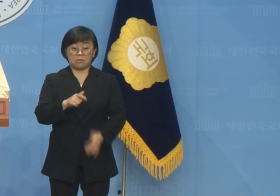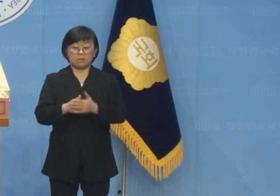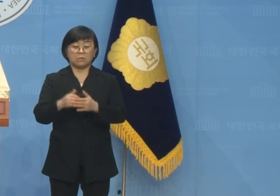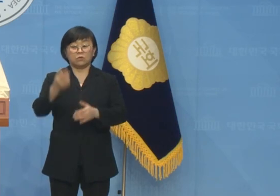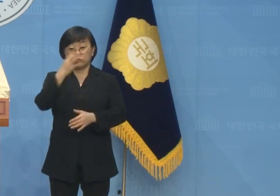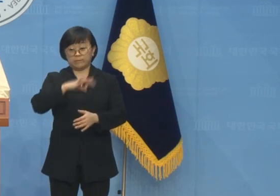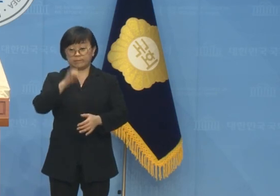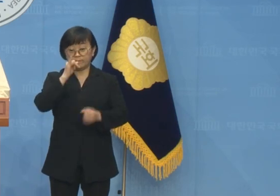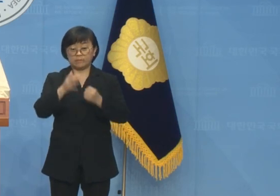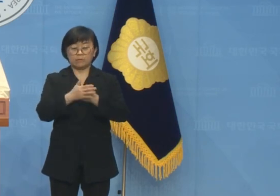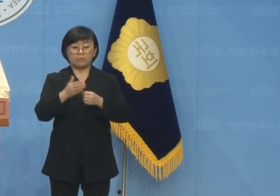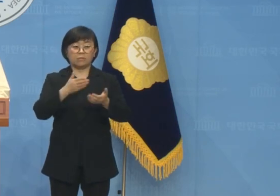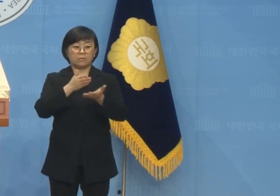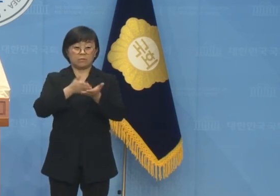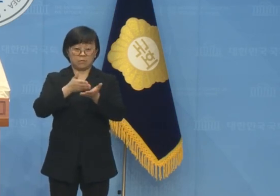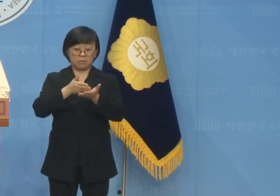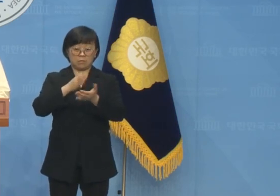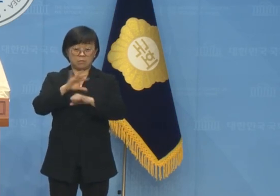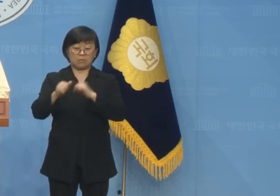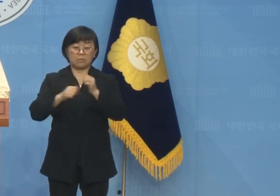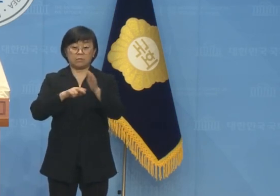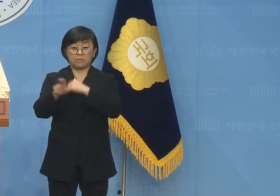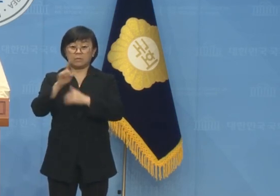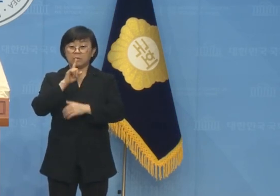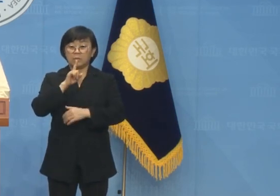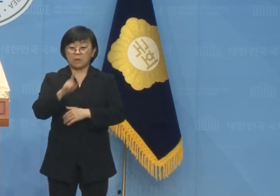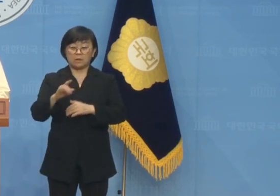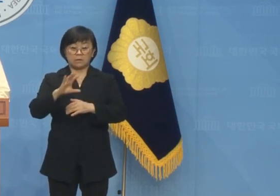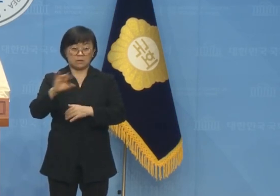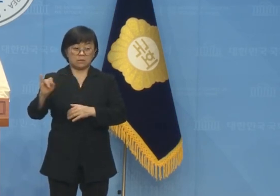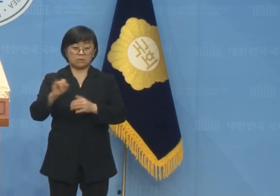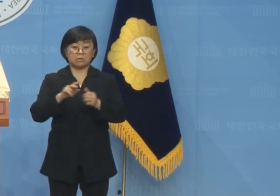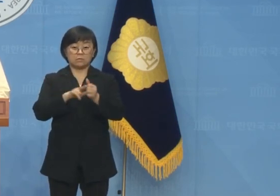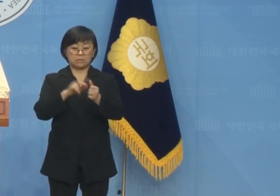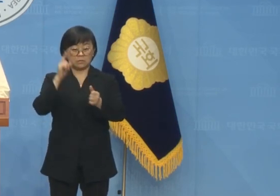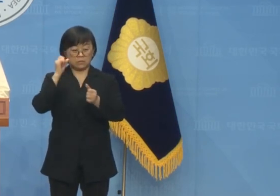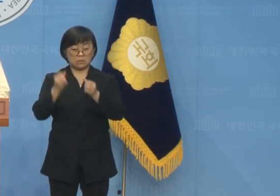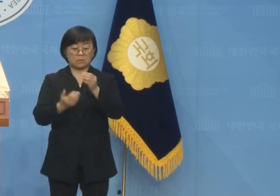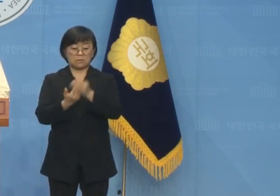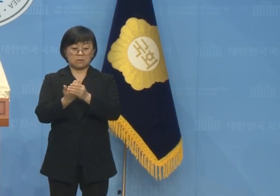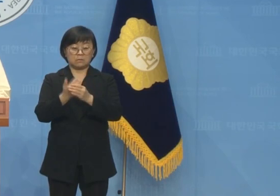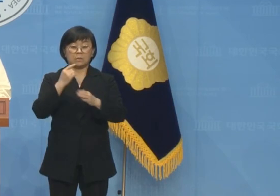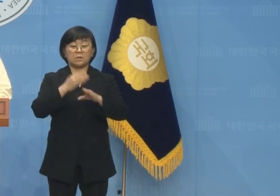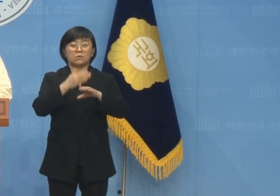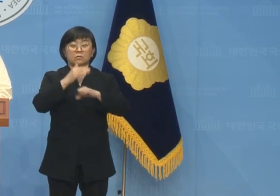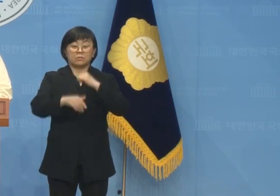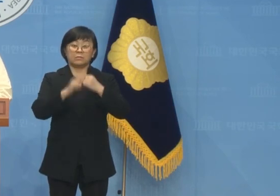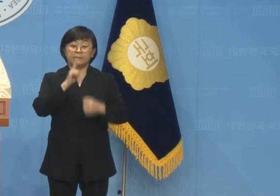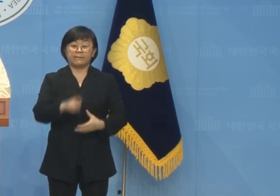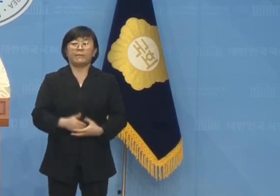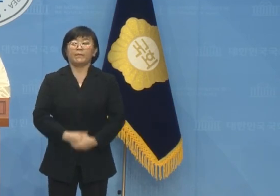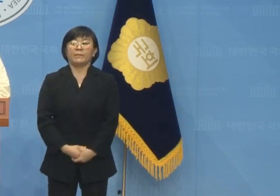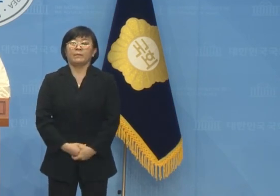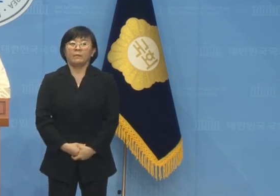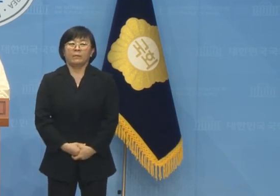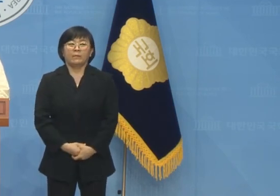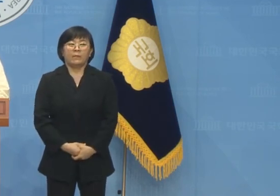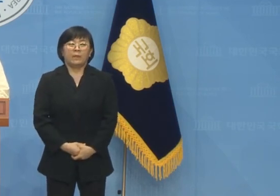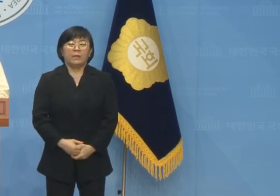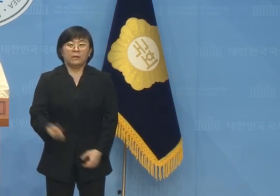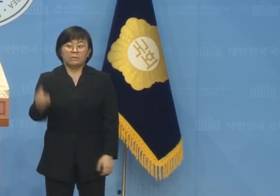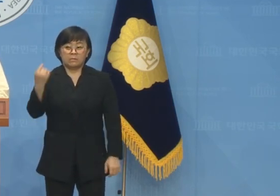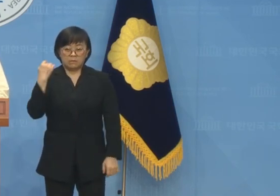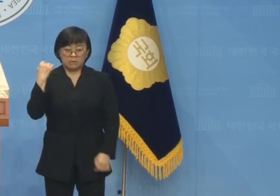유리하다면 언론 보도도 피하겠다는 것이 이영 후보께서 생각하시는 민주주의입니다 어